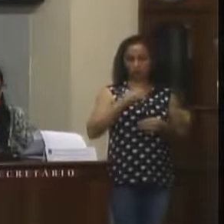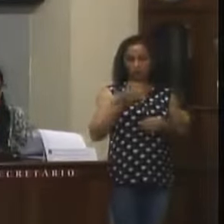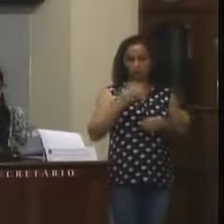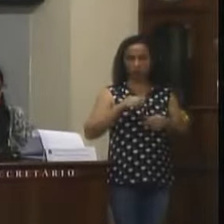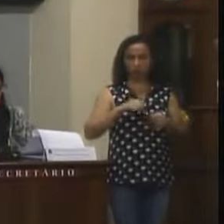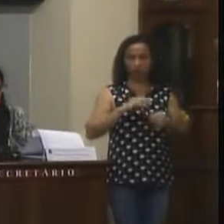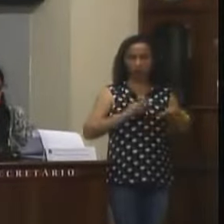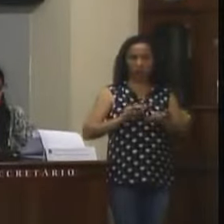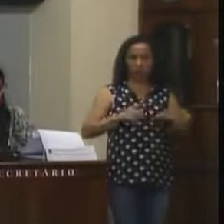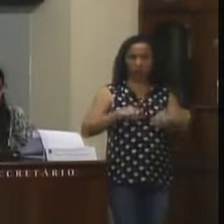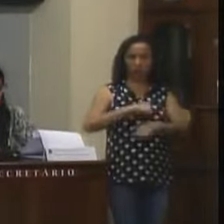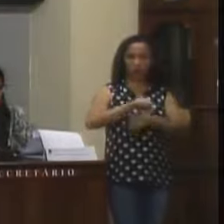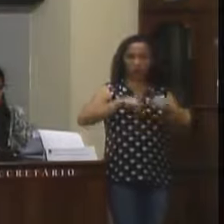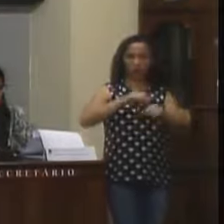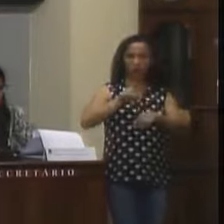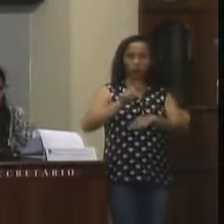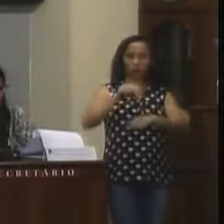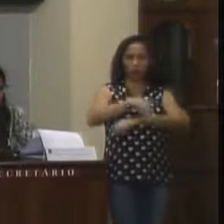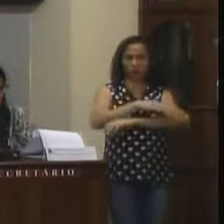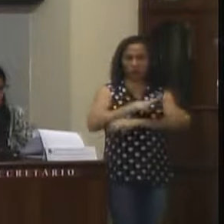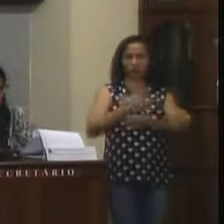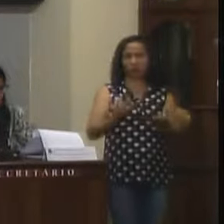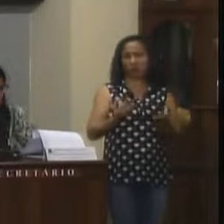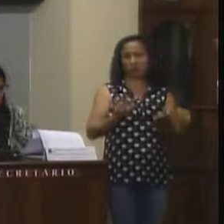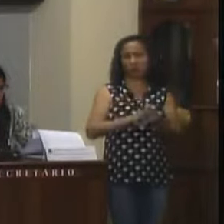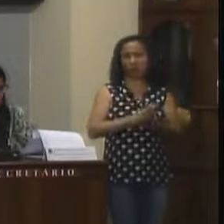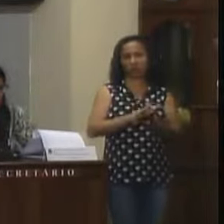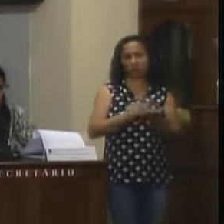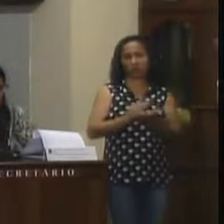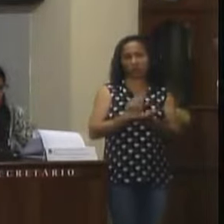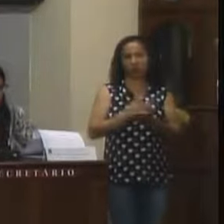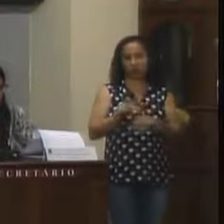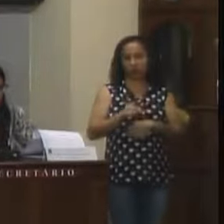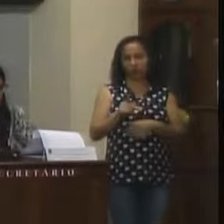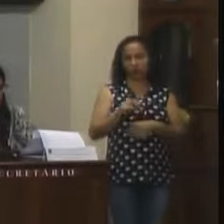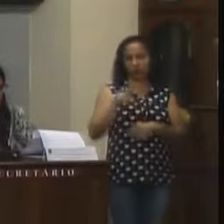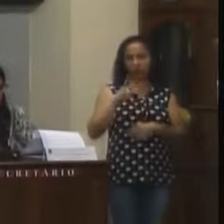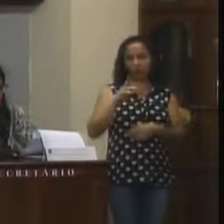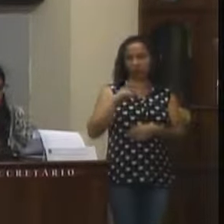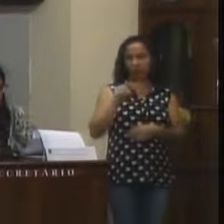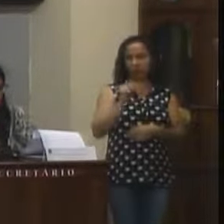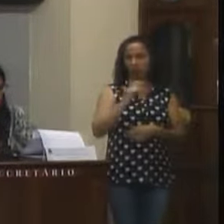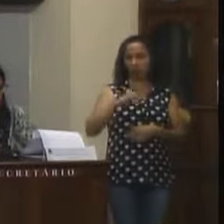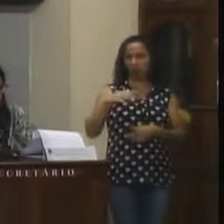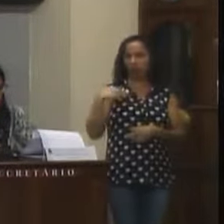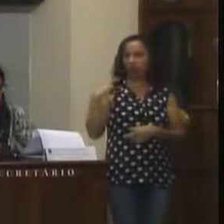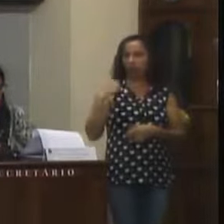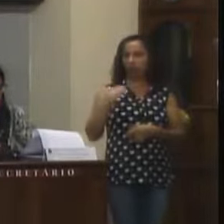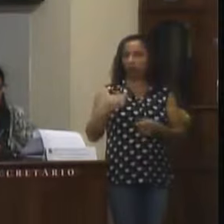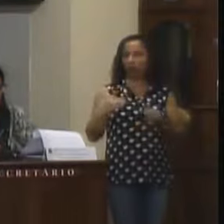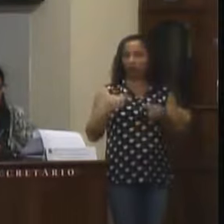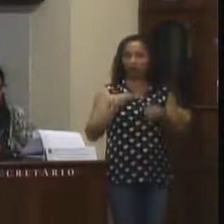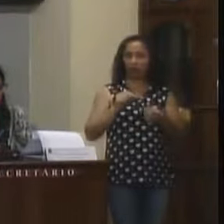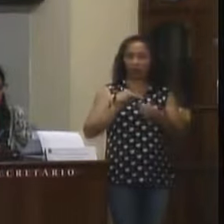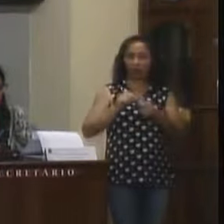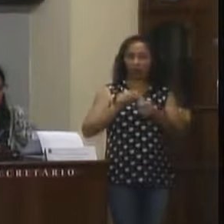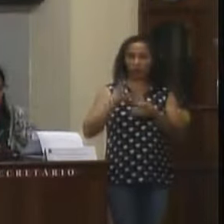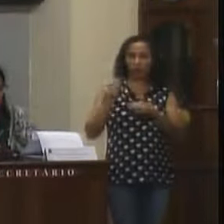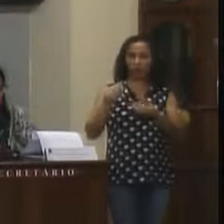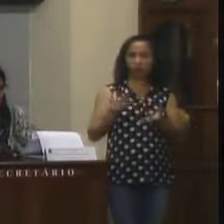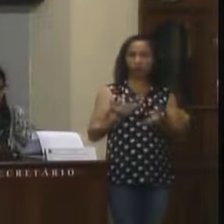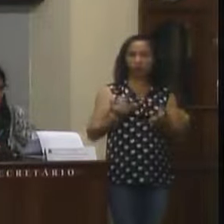Federal nº 6454, de 1977, que trata do tema em questão, bem como o inciso 16 do artigo 37 da LOM a